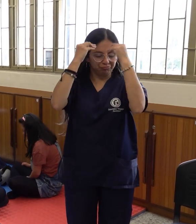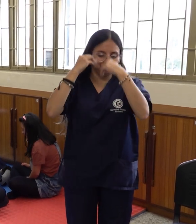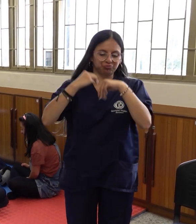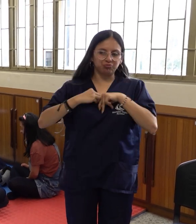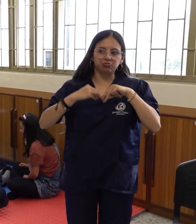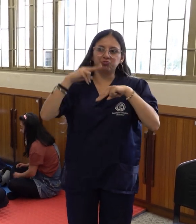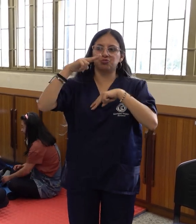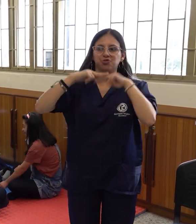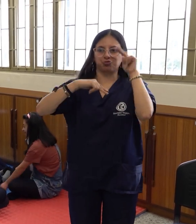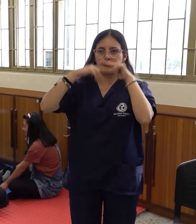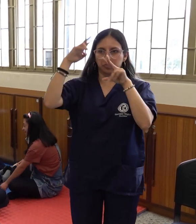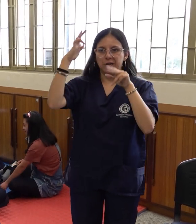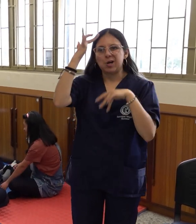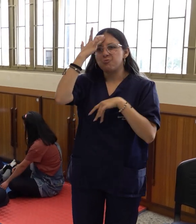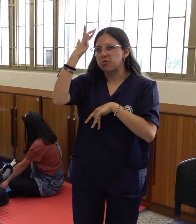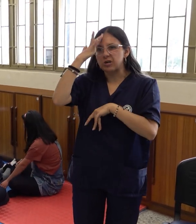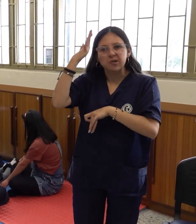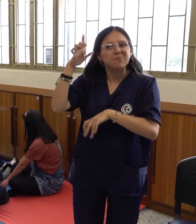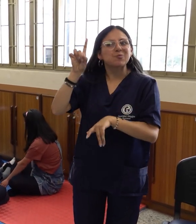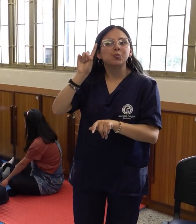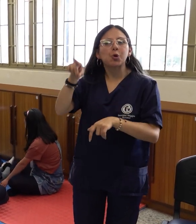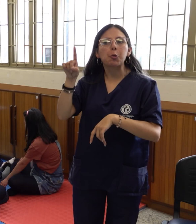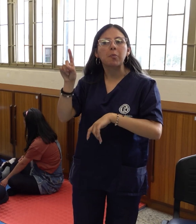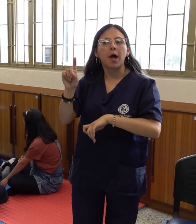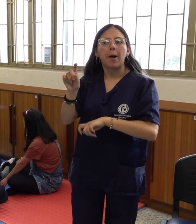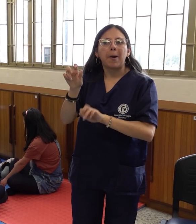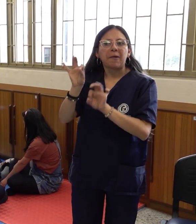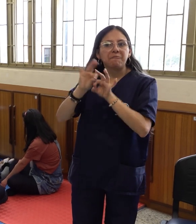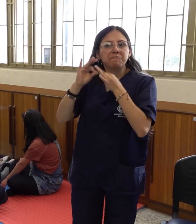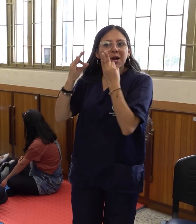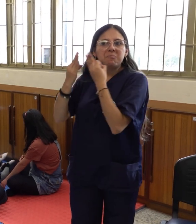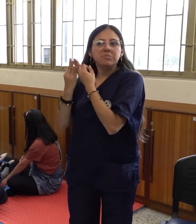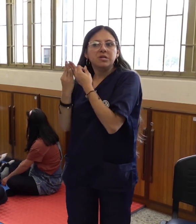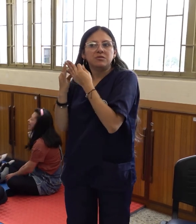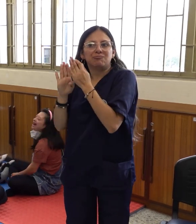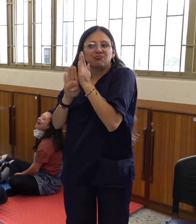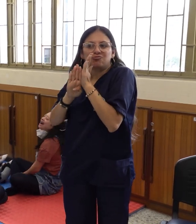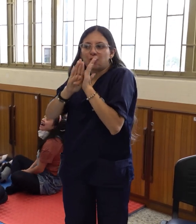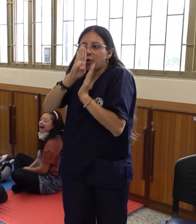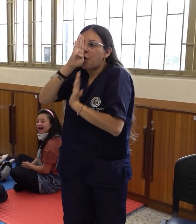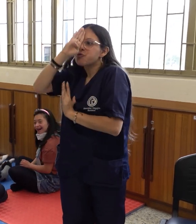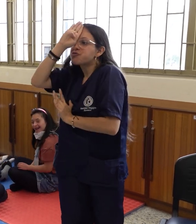y apropiarse de formas diferentes de relacionarse con sus hijos